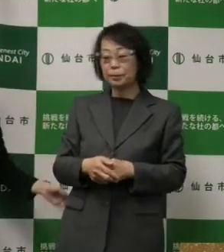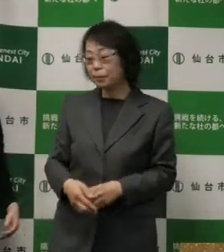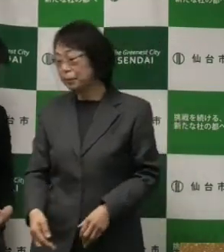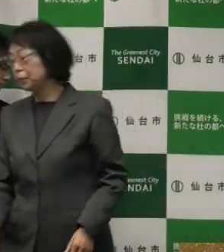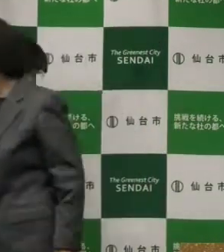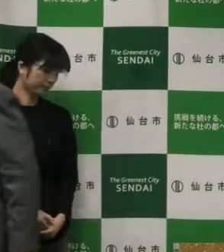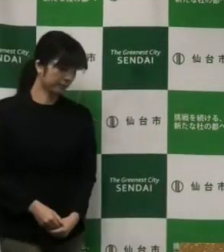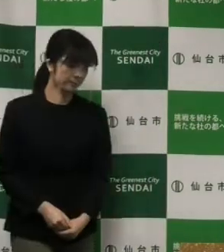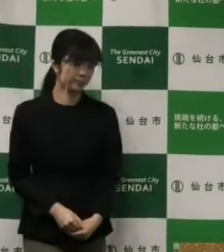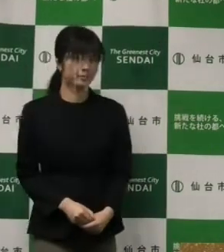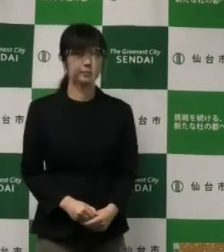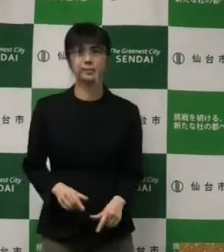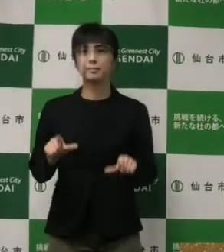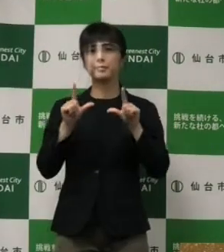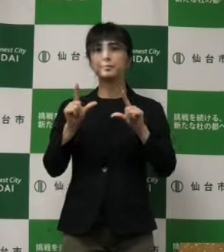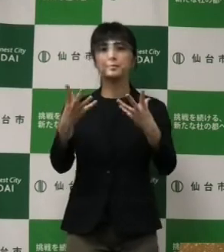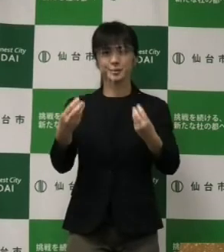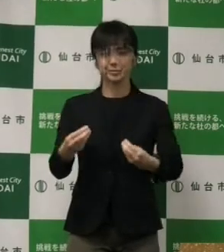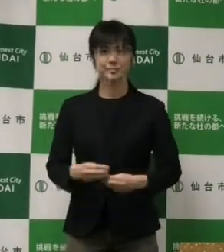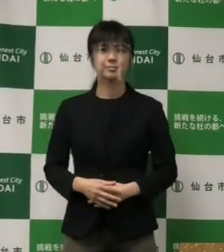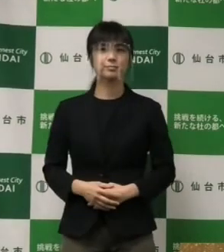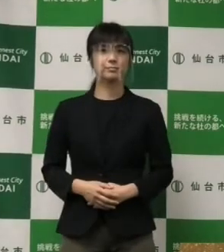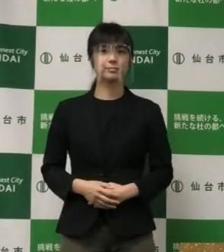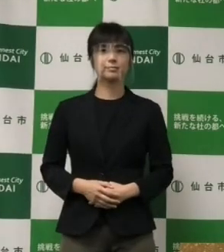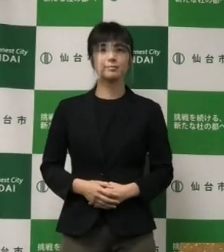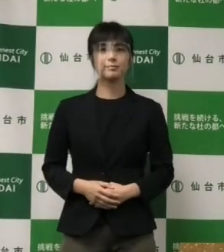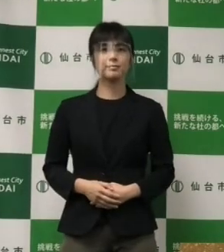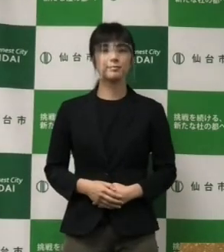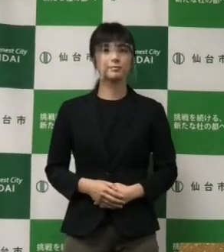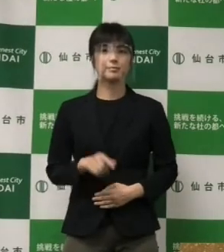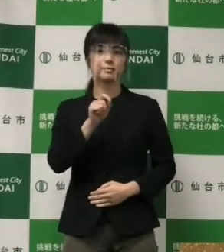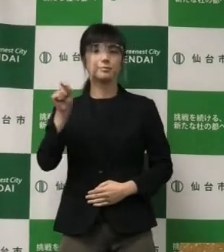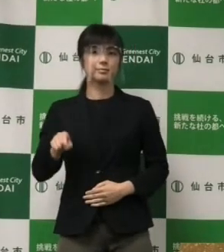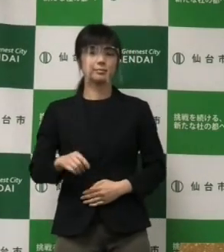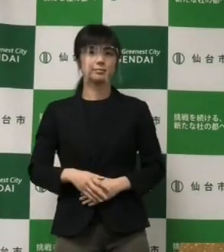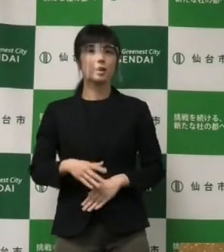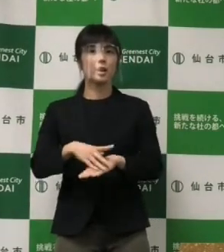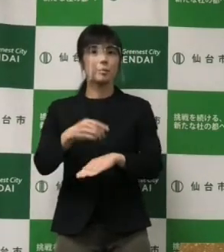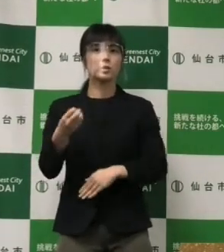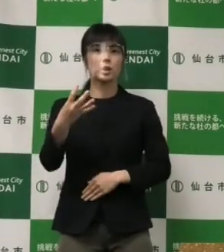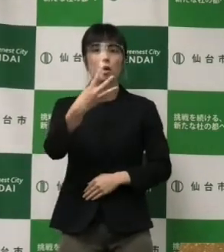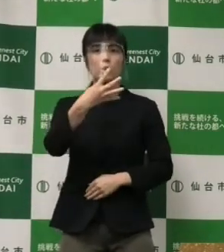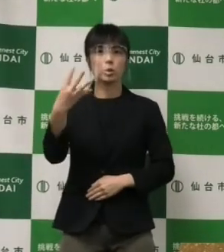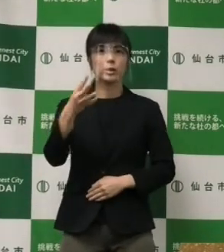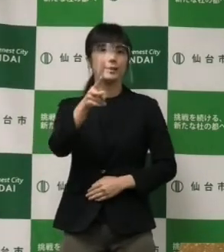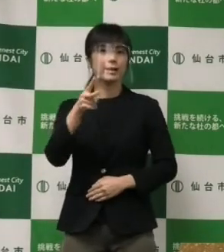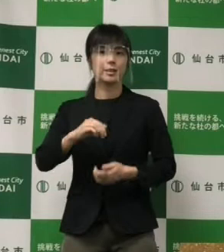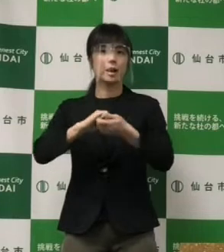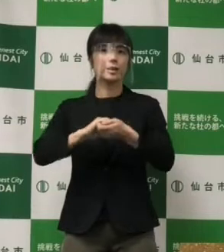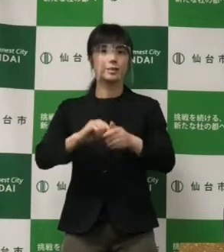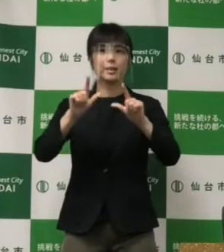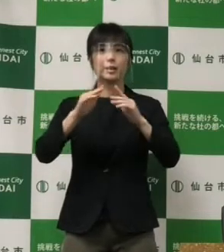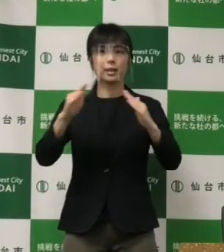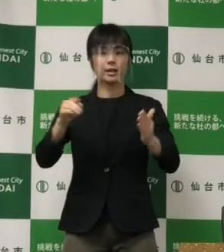私からは以上でございます。 それではまず令和4年第2回定例会に提出する補正